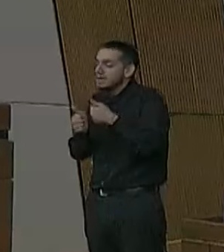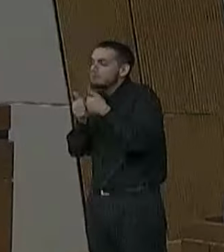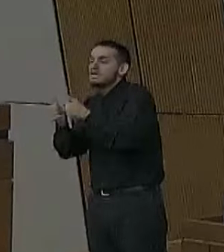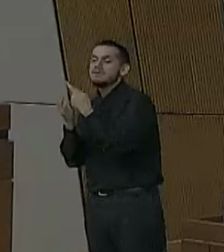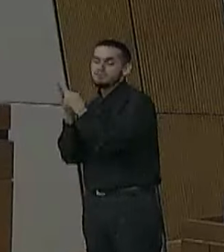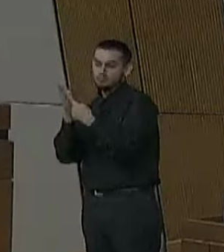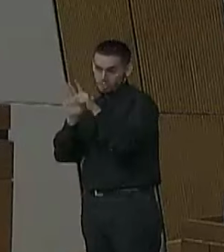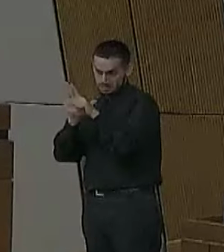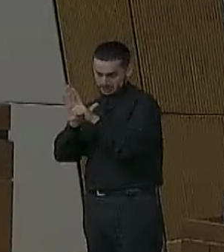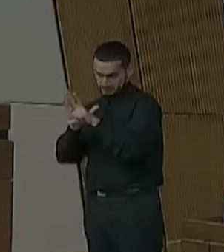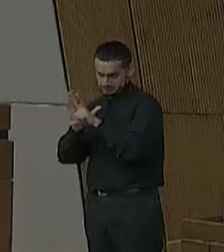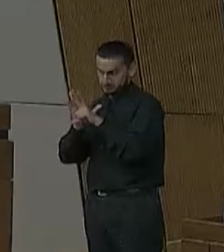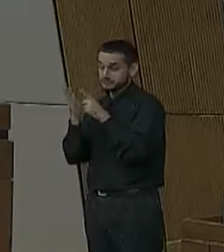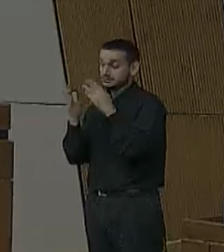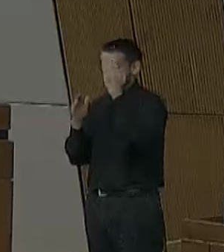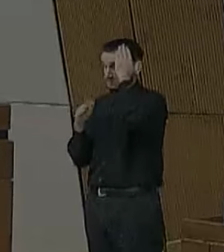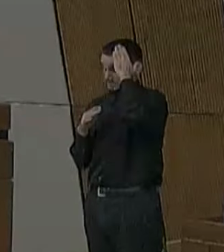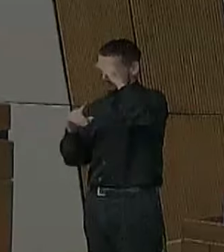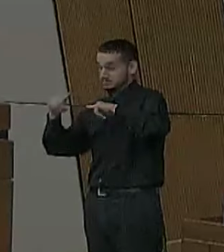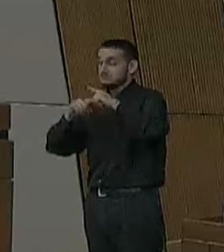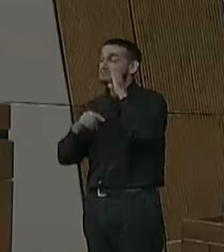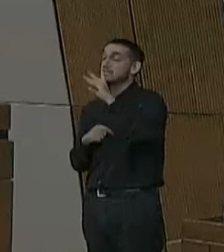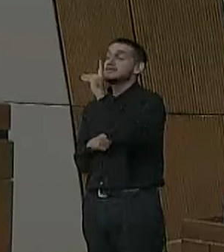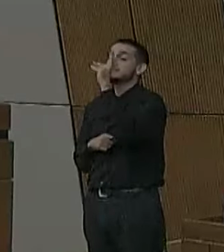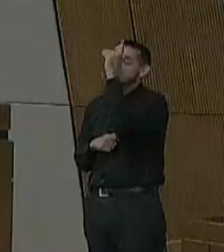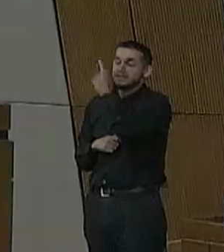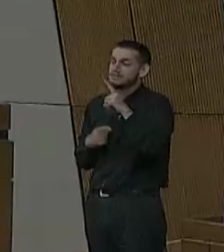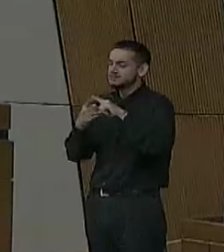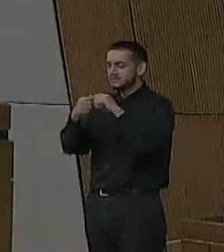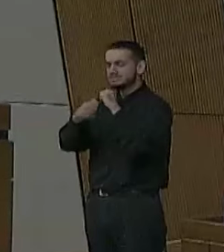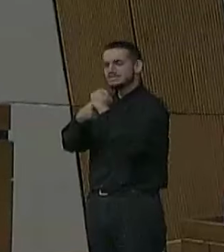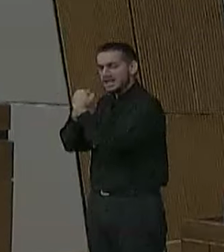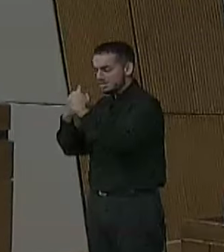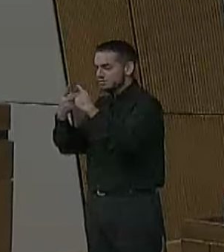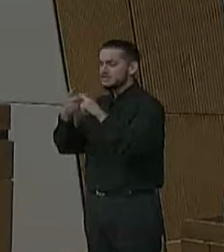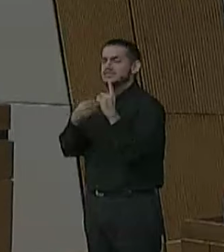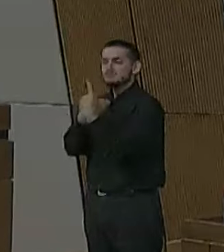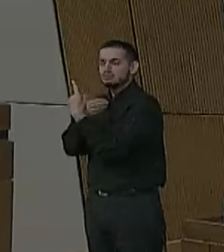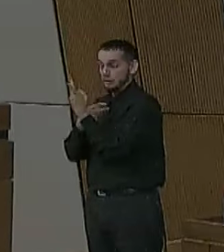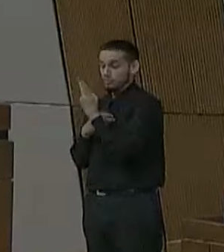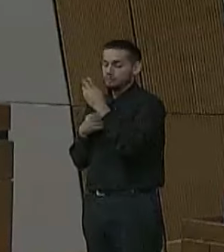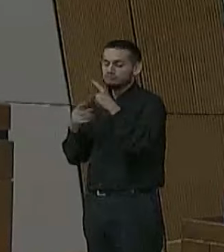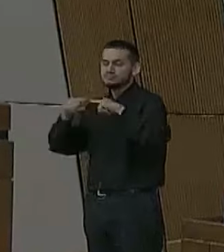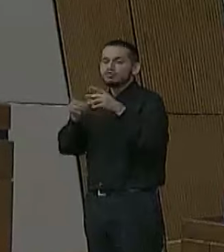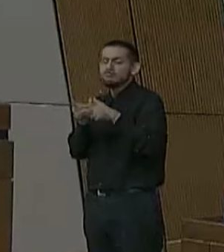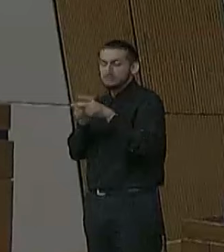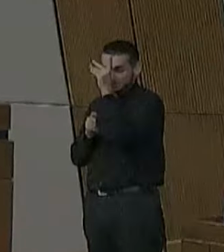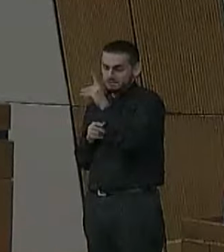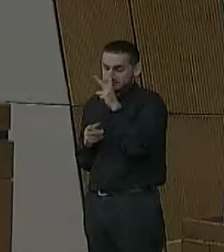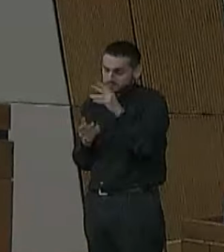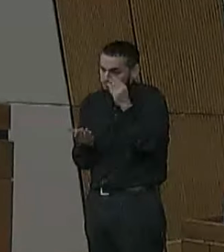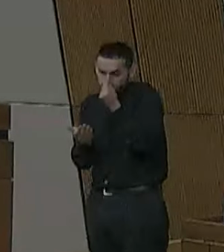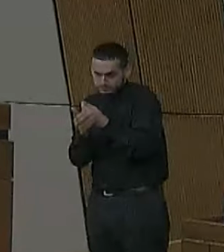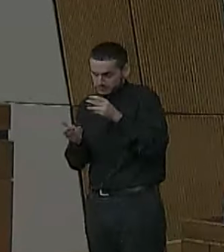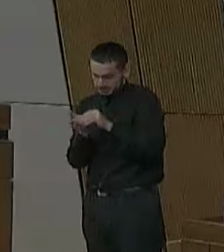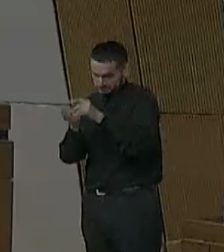que encabezada por la Comisión de Discapacidad de ambas cámaras. Bueno, yo me quedo mucho con las propuestas que mencionaron acá